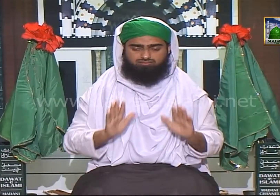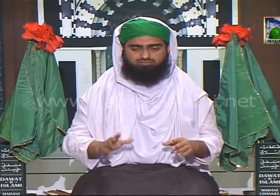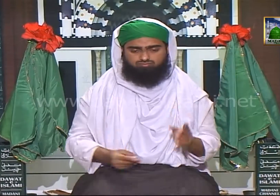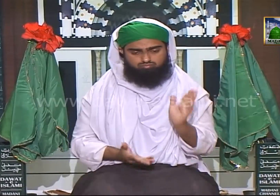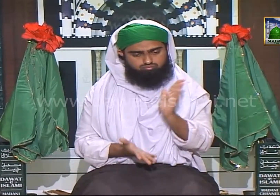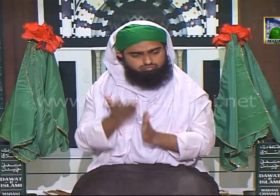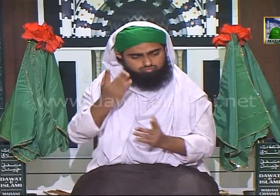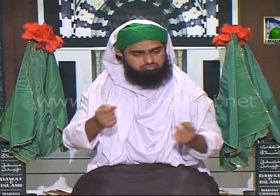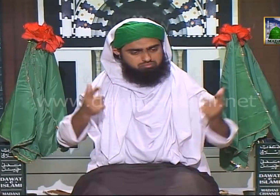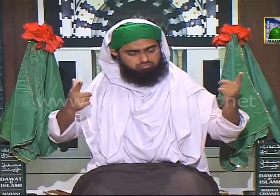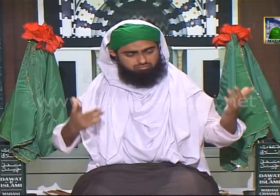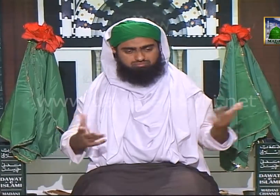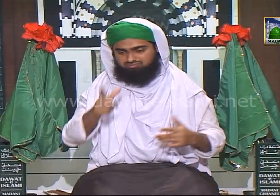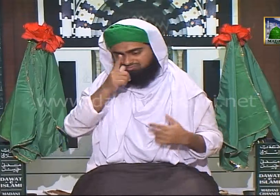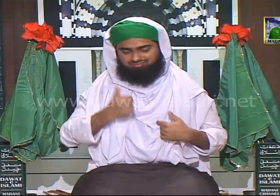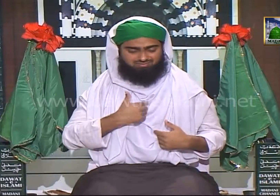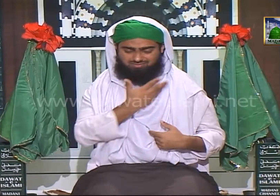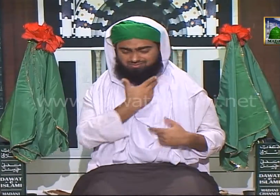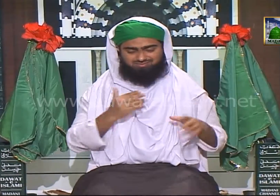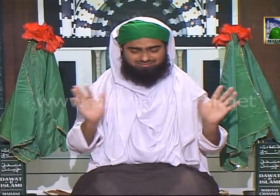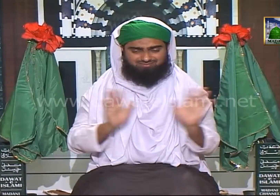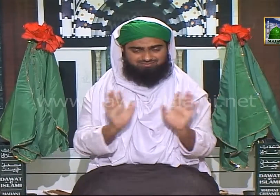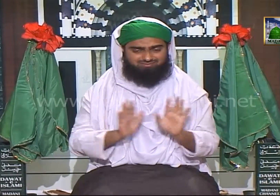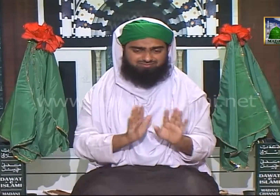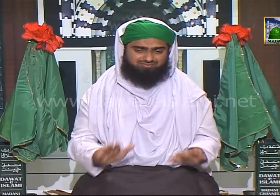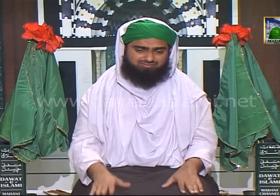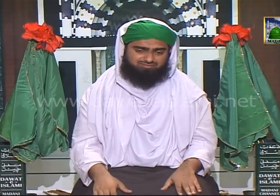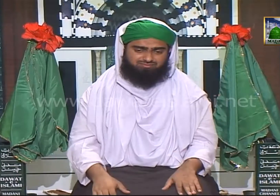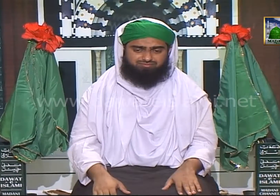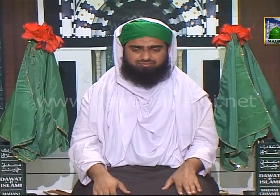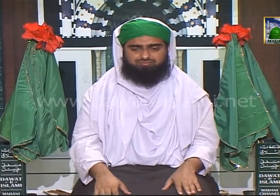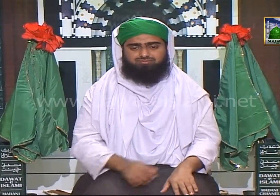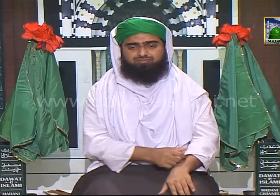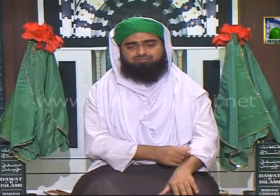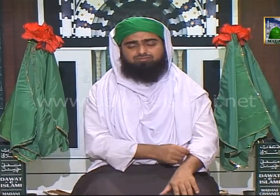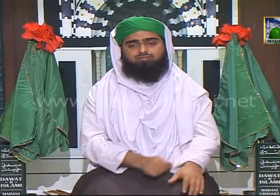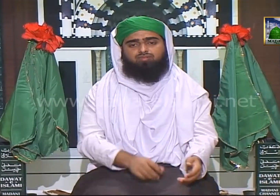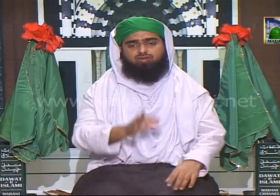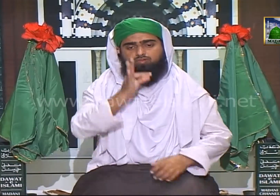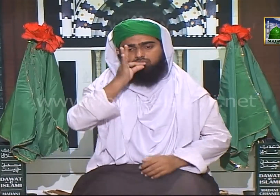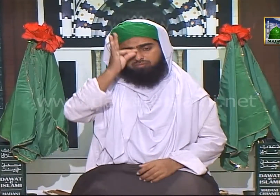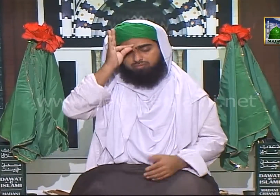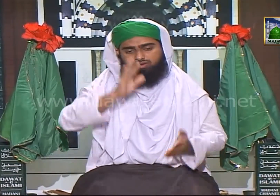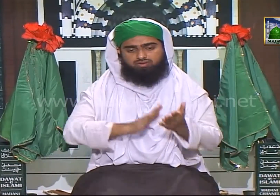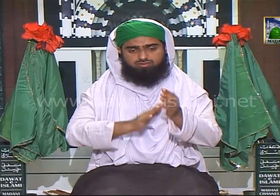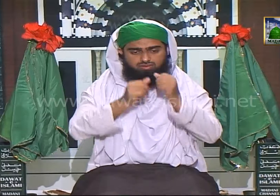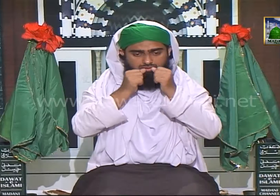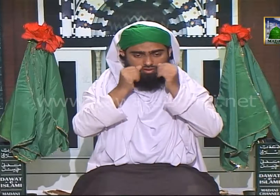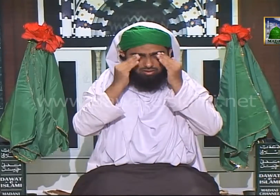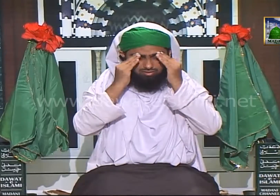کا گزارا ہو جائے، یہی کافی ہے، ورنہ زیادہ جمع مال کے لیے آئے پیٹ کرنا یہ اچھی بات ہے۔ حضور سید عالم صلی اللہ تعالیٰ علیہ وسلم